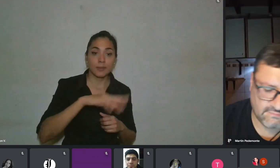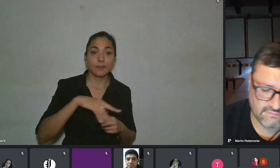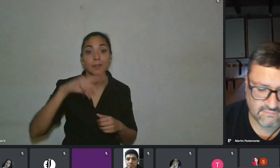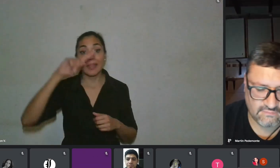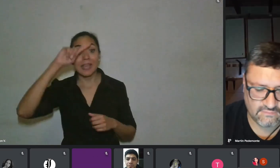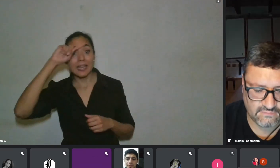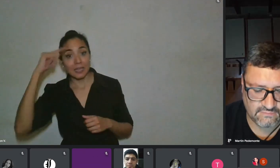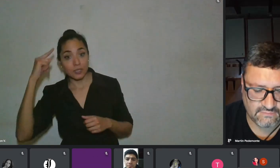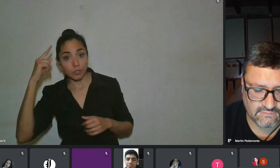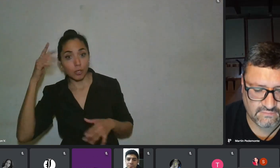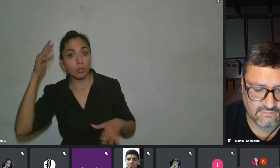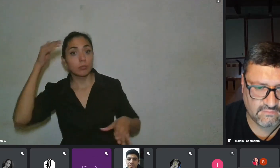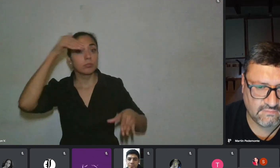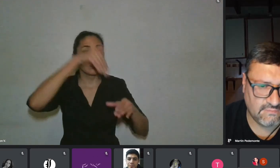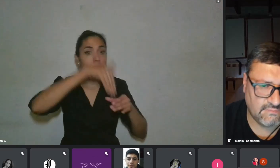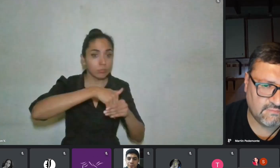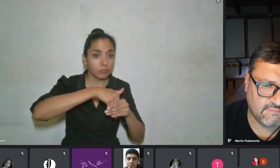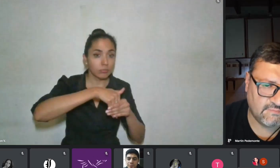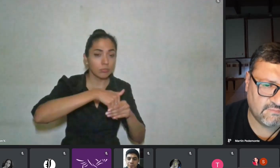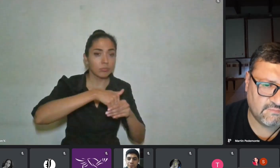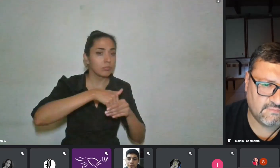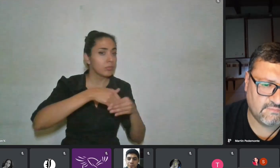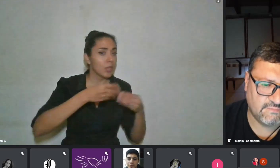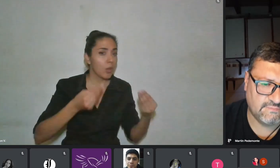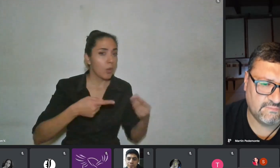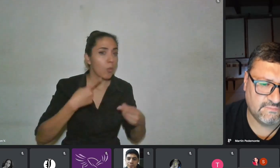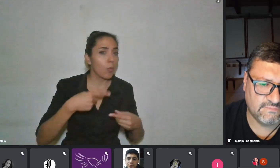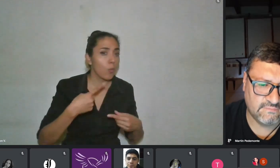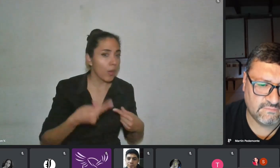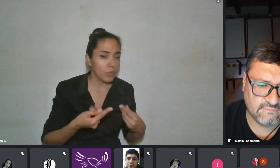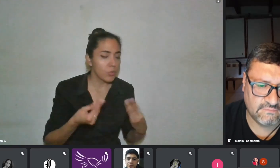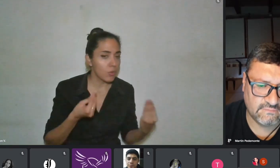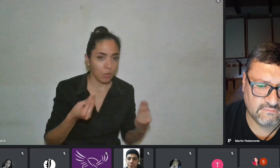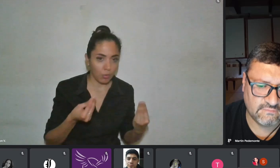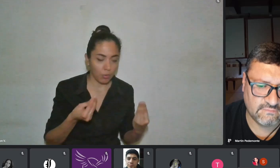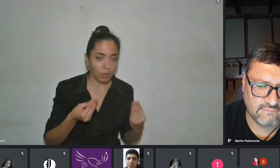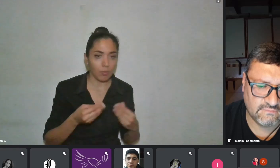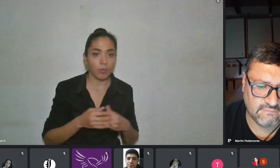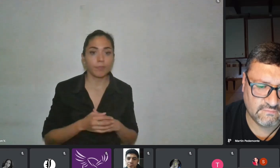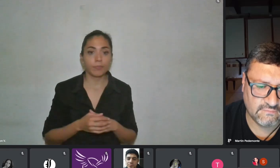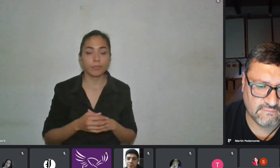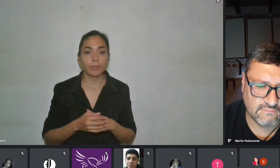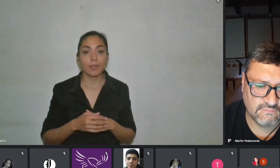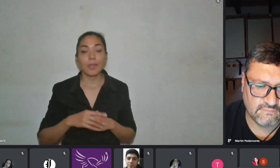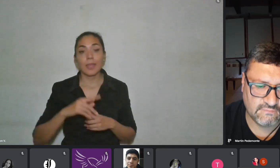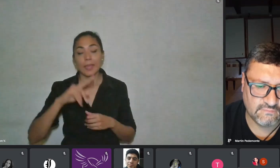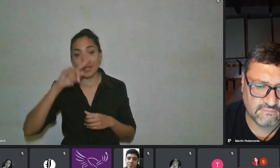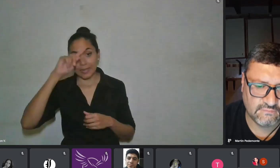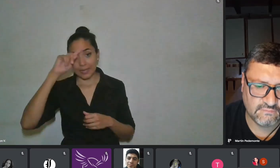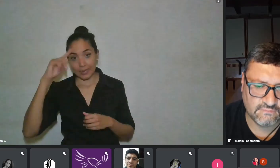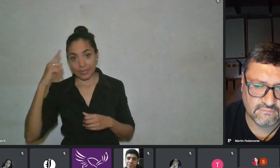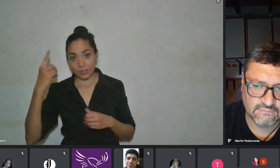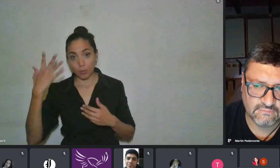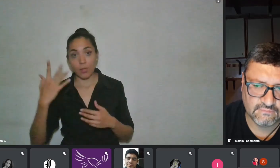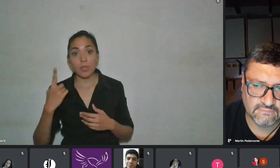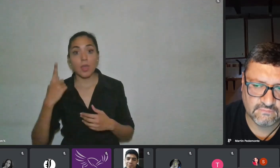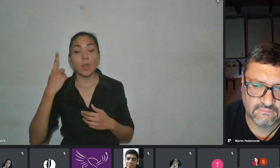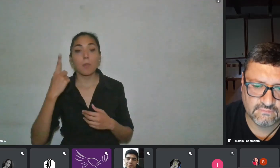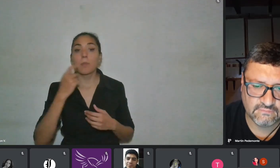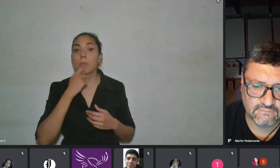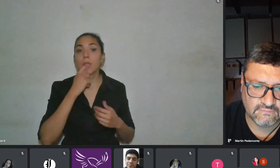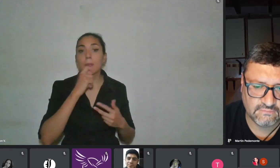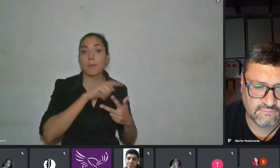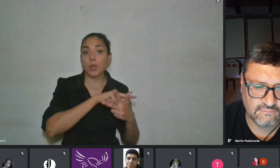intervenida desde el Estado Nacional, y si se puede intervenir solamente a un poder, sea